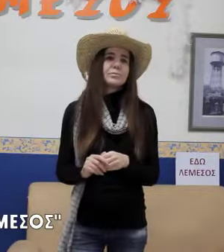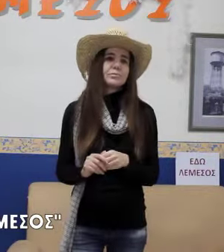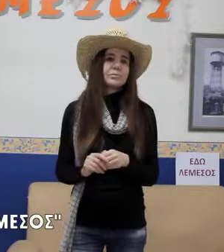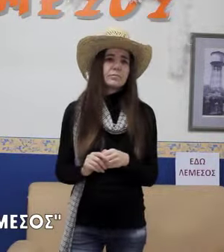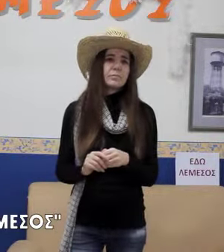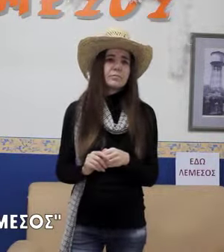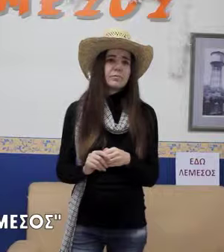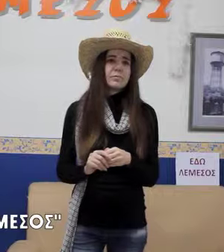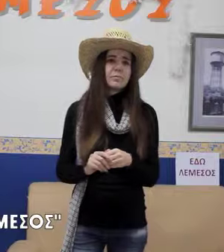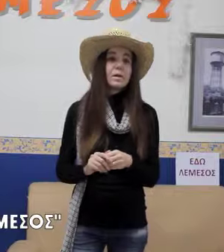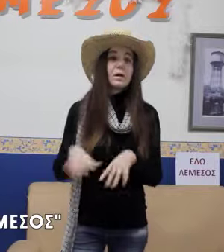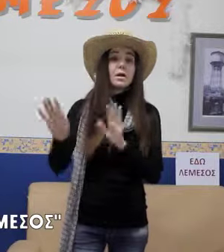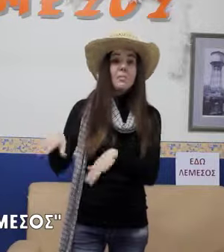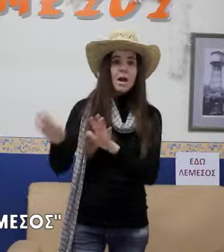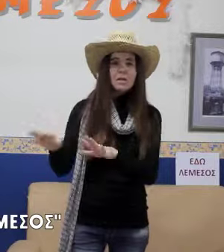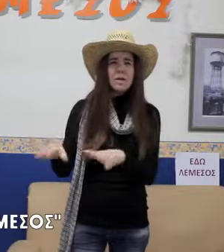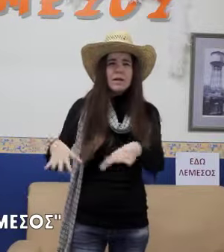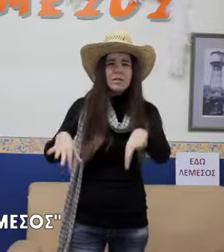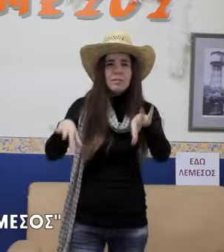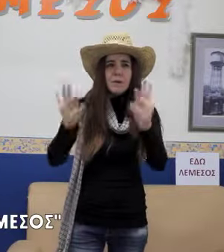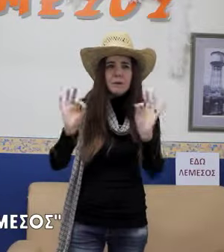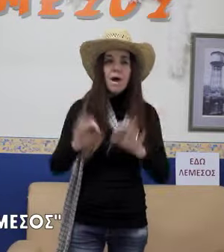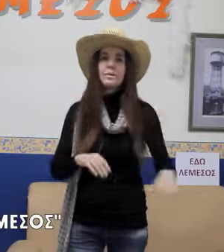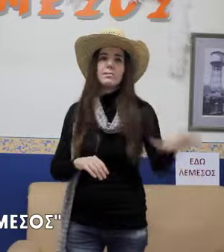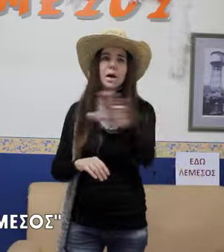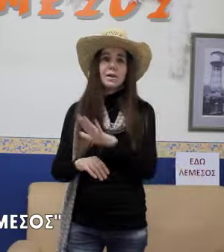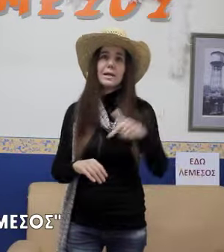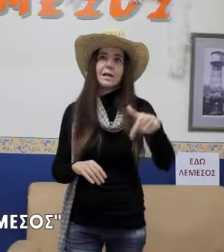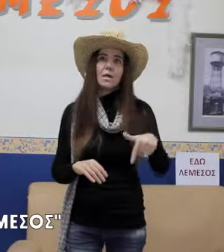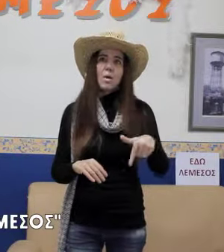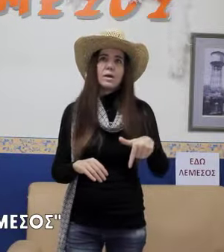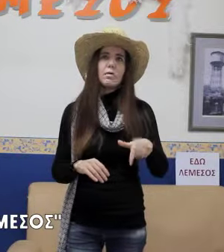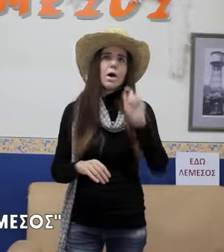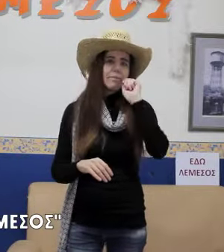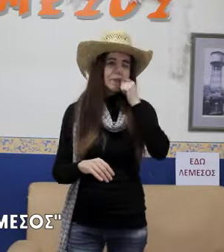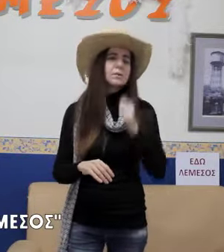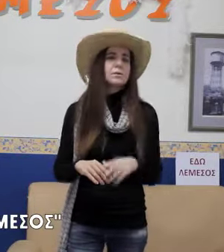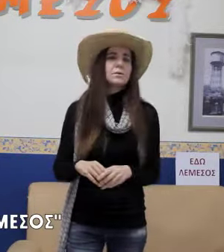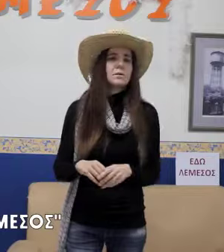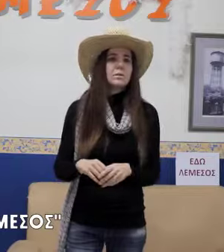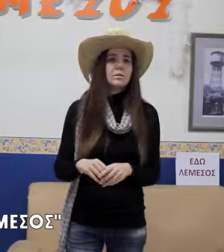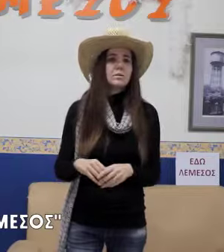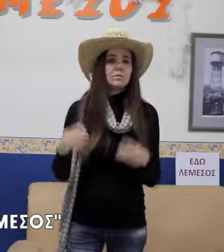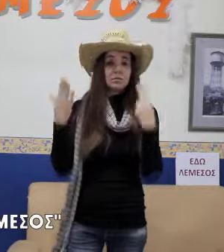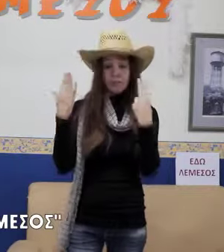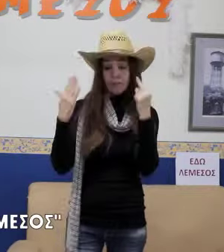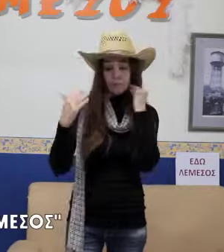Η παρέλαση θα ξεκινήσει από την πλατεία Γρηγόρια Ξεντίου στις 7 το απόγευμα